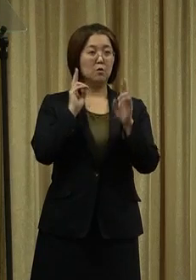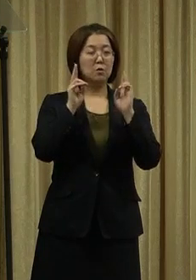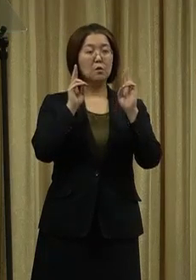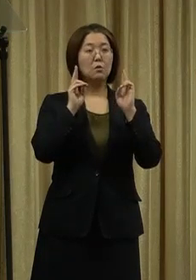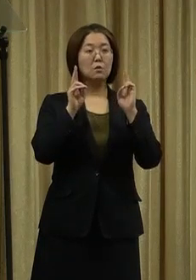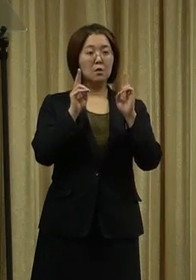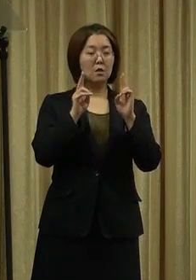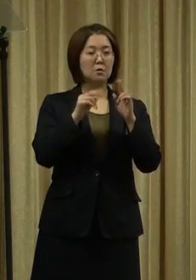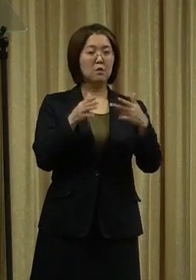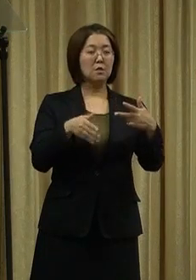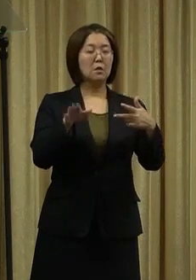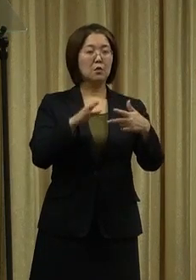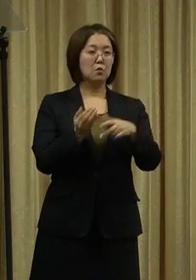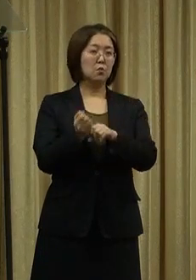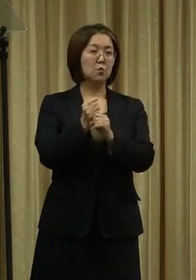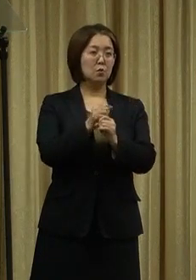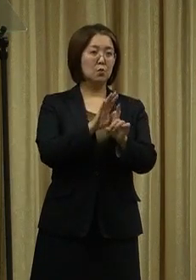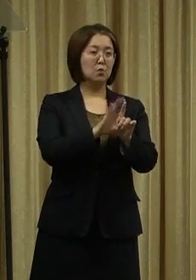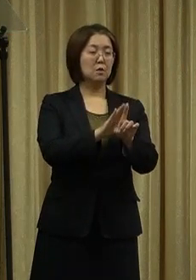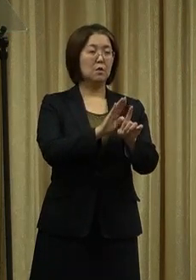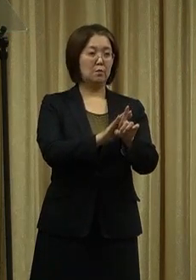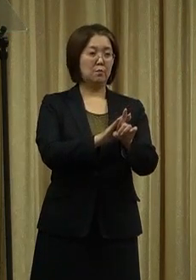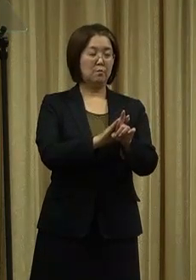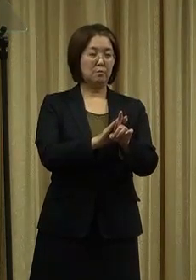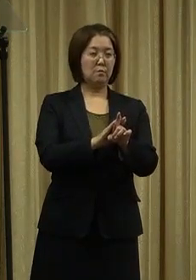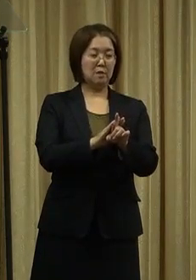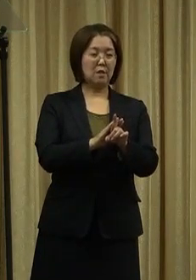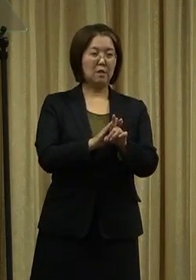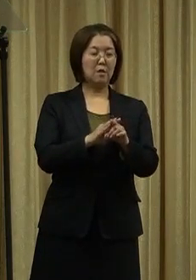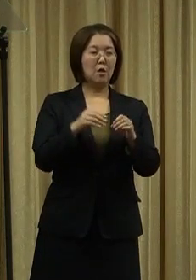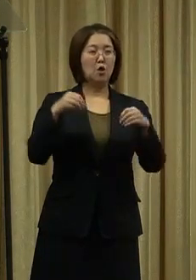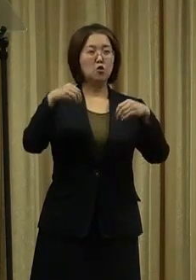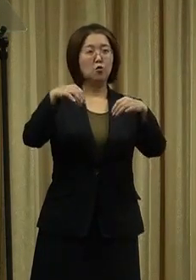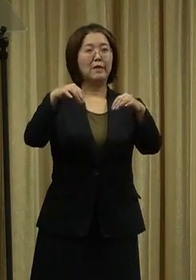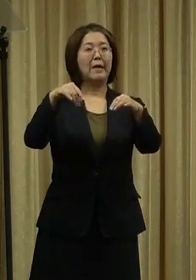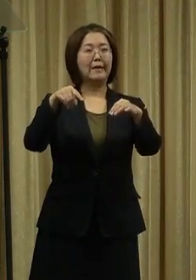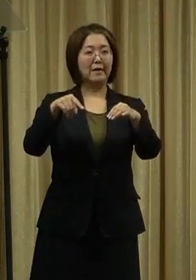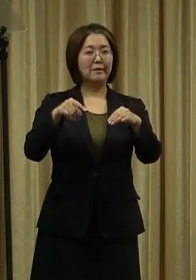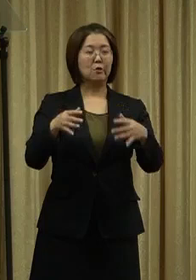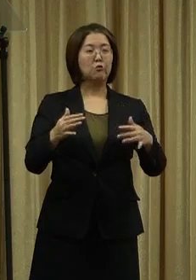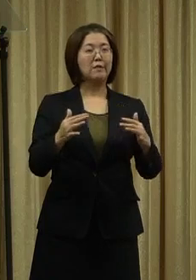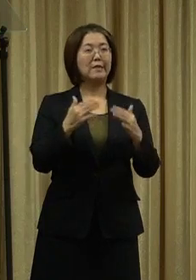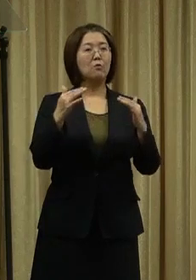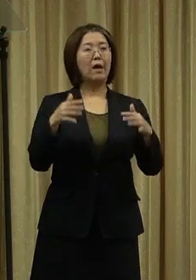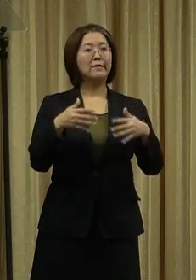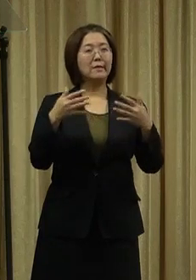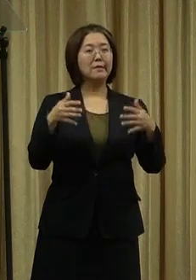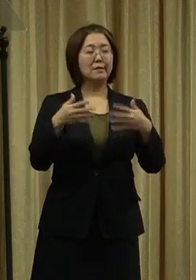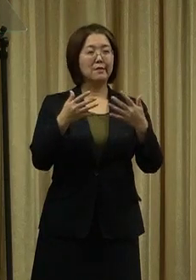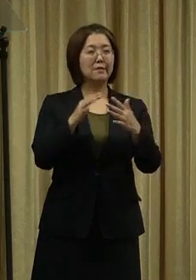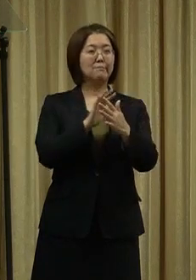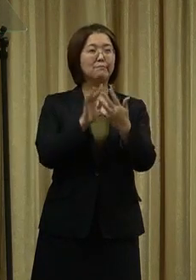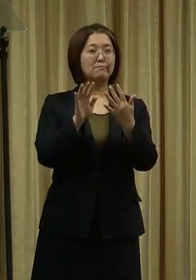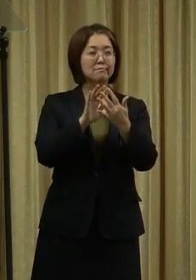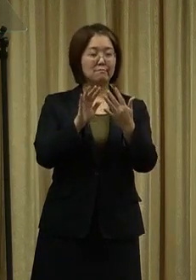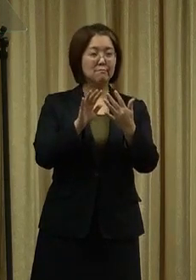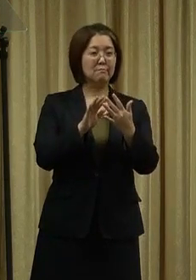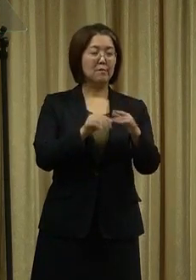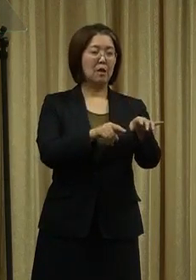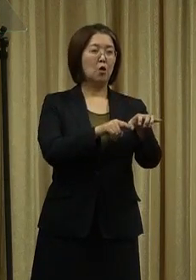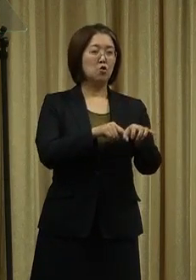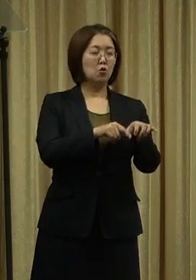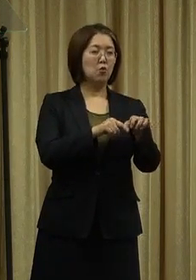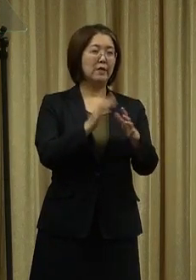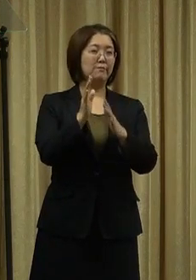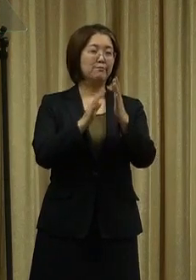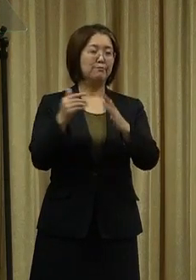などの復旧への支援に加えて、被災商店街の復旧にぎわいづくりや農林水産業者への支援